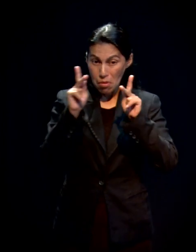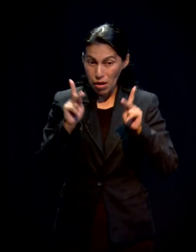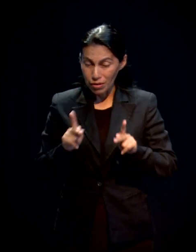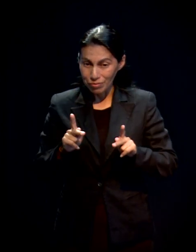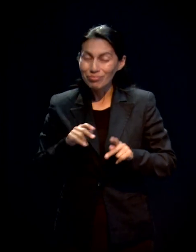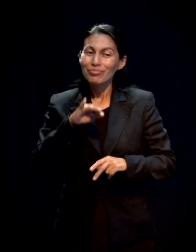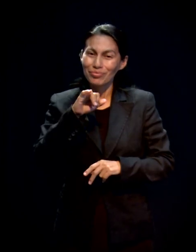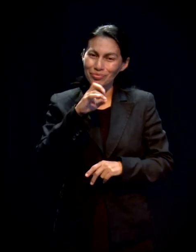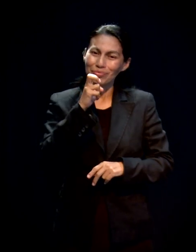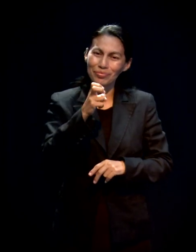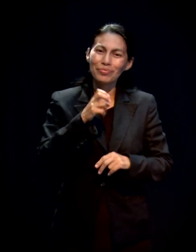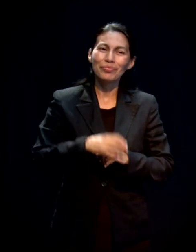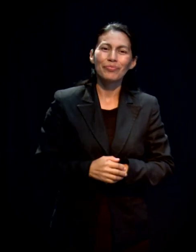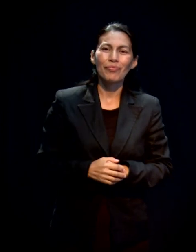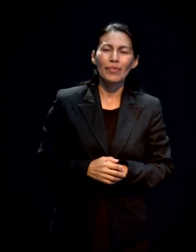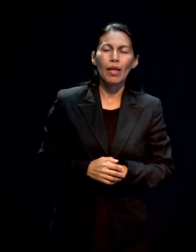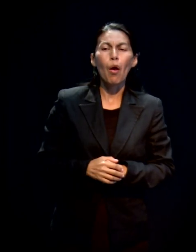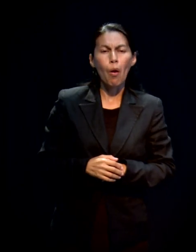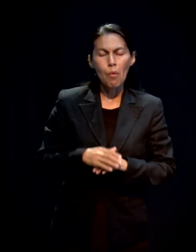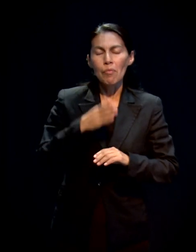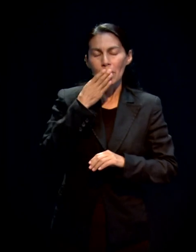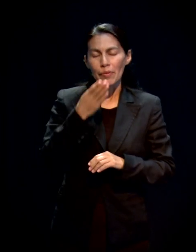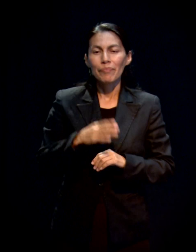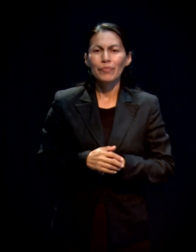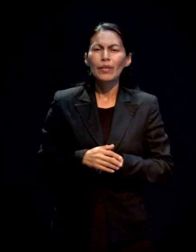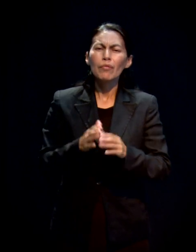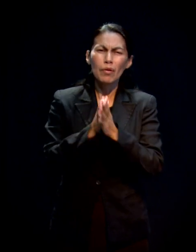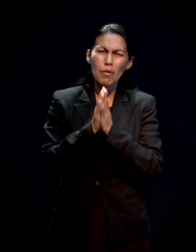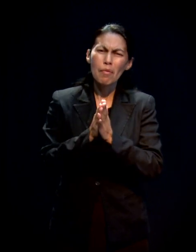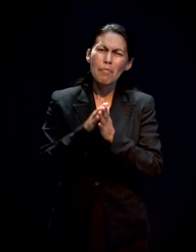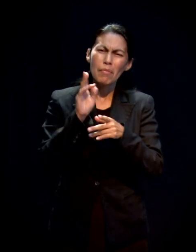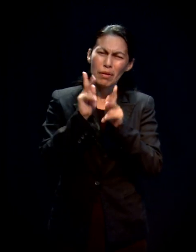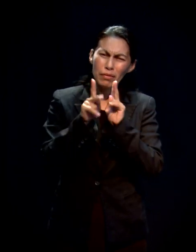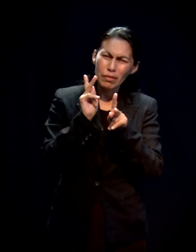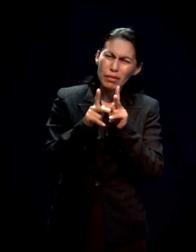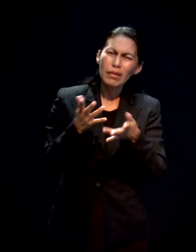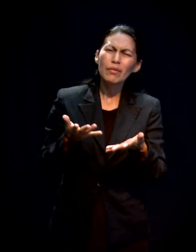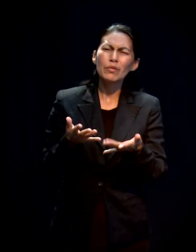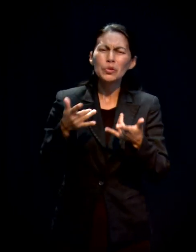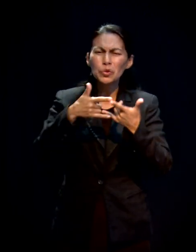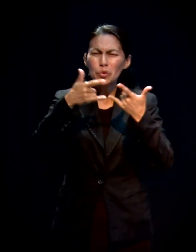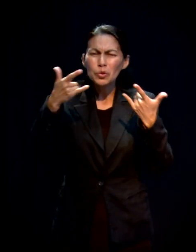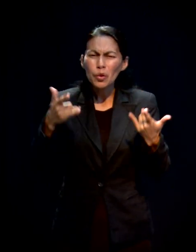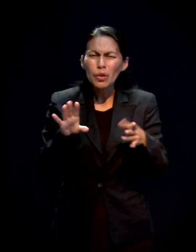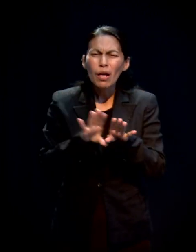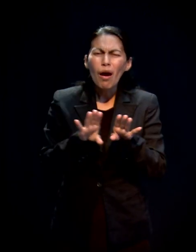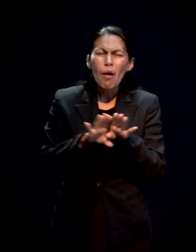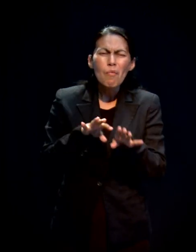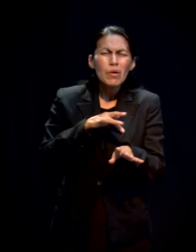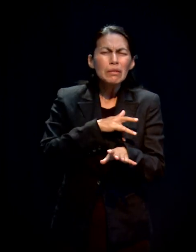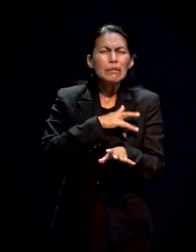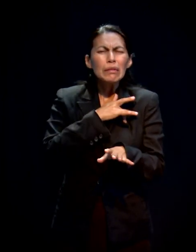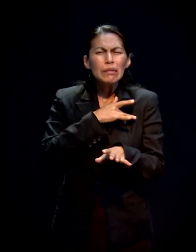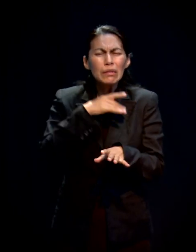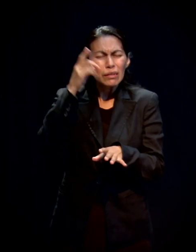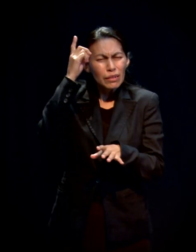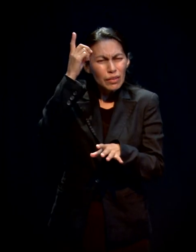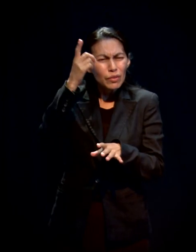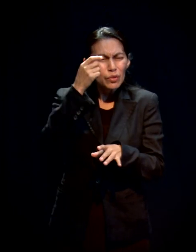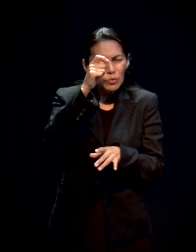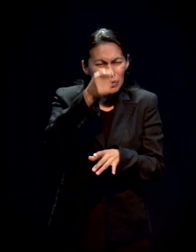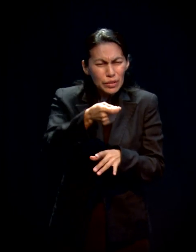cuéntanos alguna anécdota donde podamos palpar su experiencia con dios en oración y